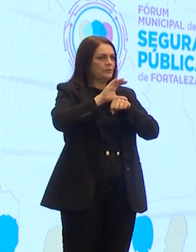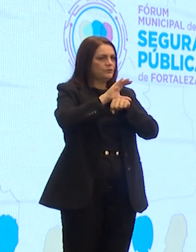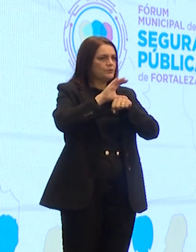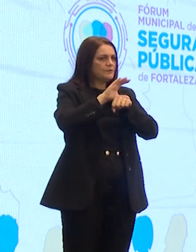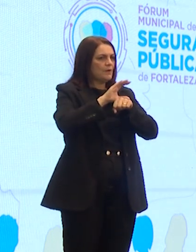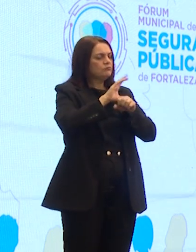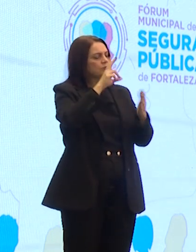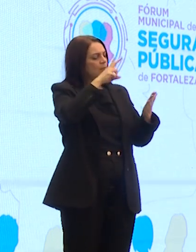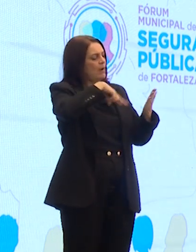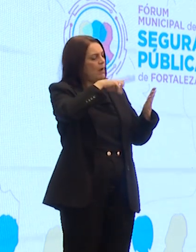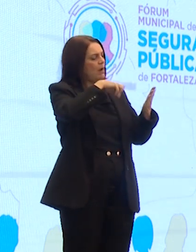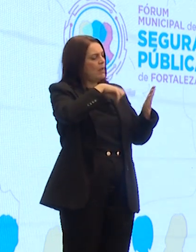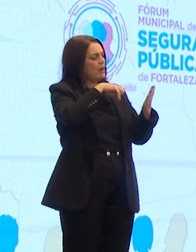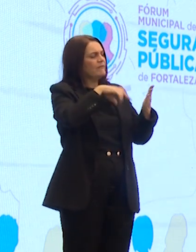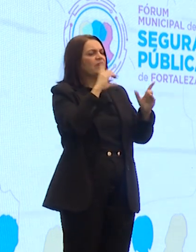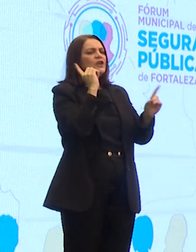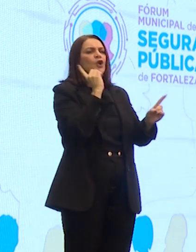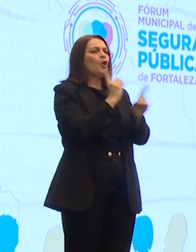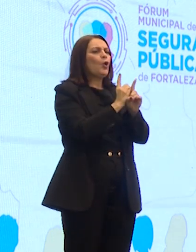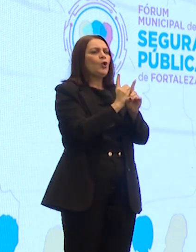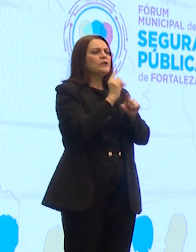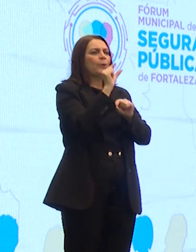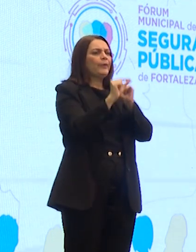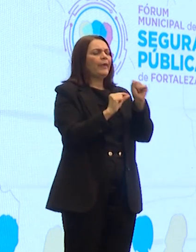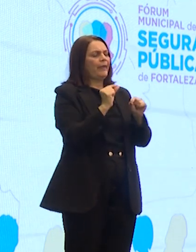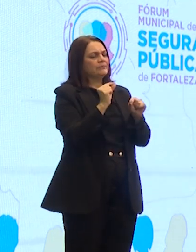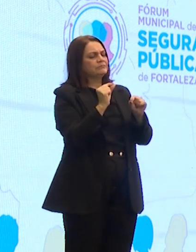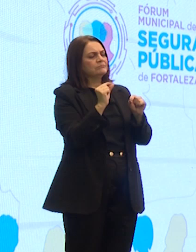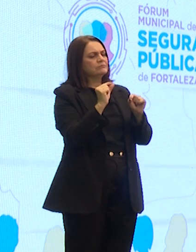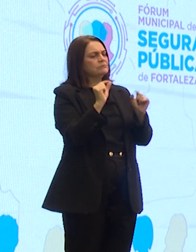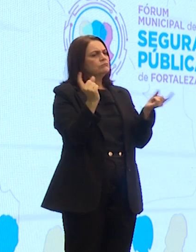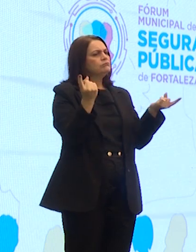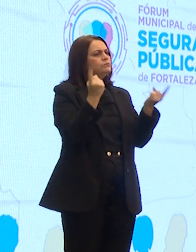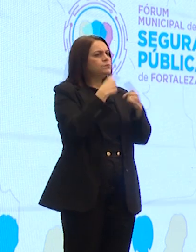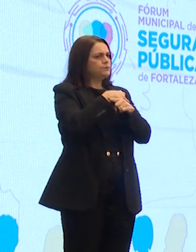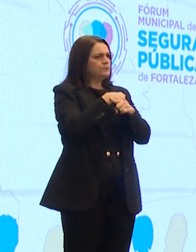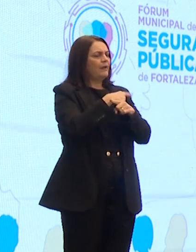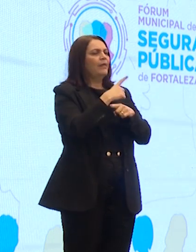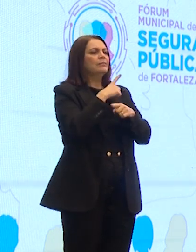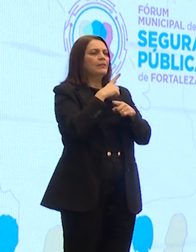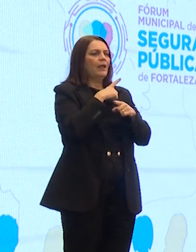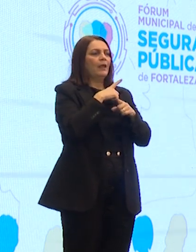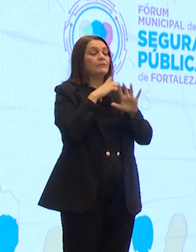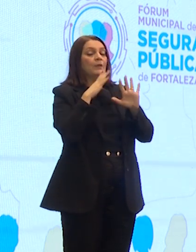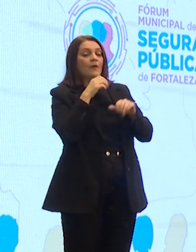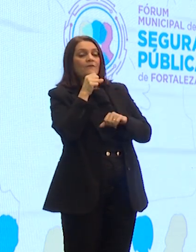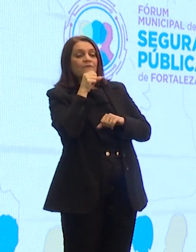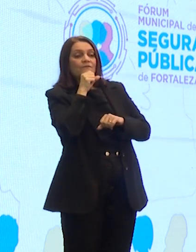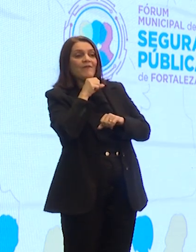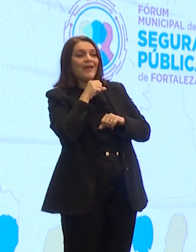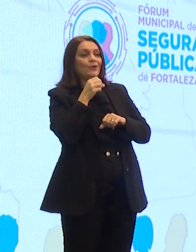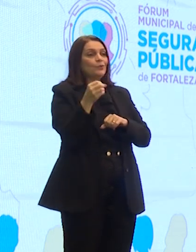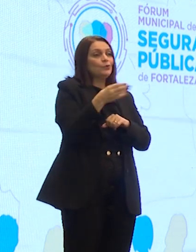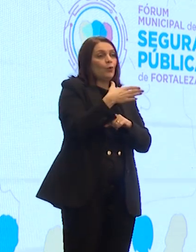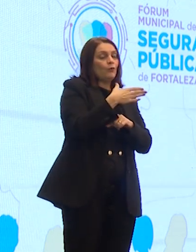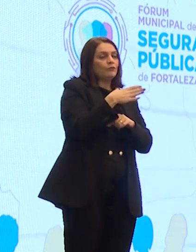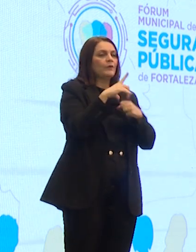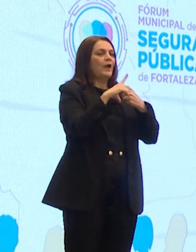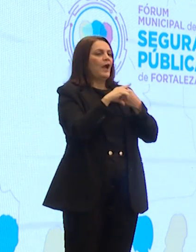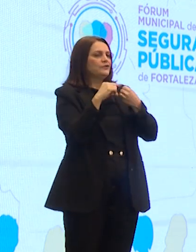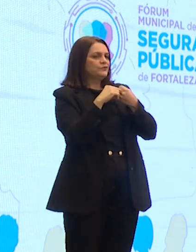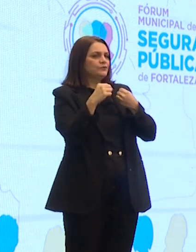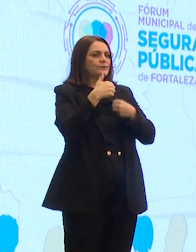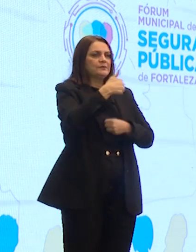uma situação paradoxal. Nós temos o velho e o novo no artigo 144. O artigo 144